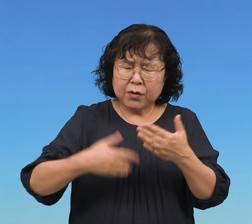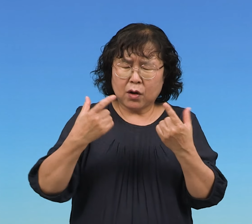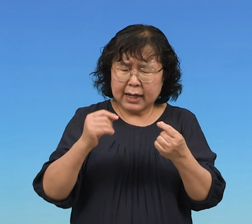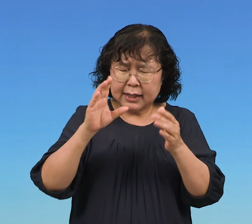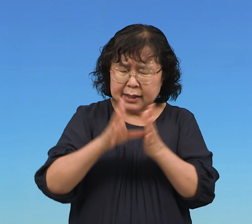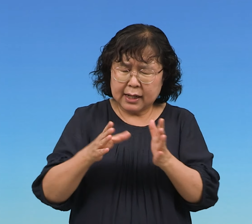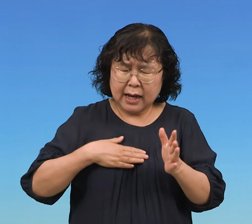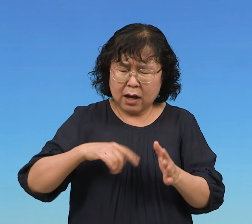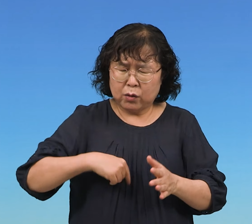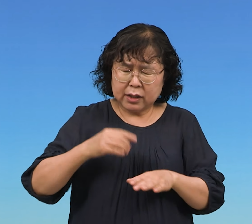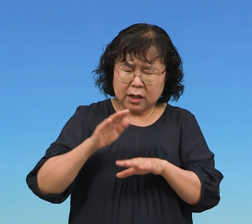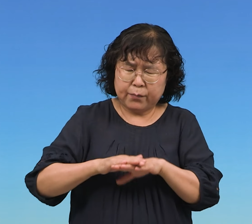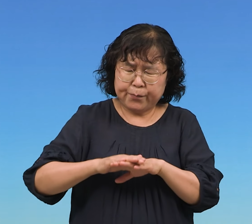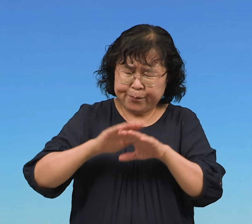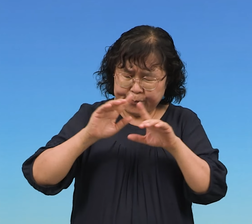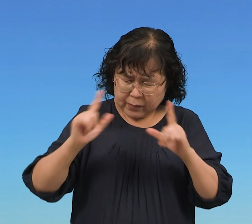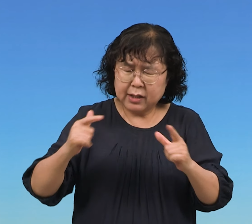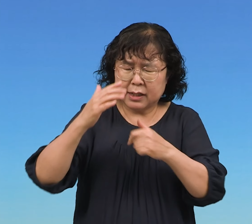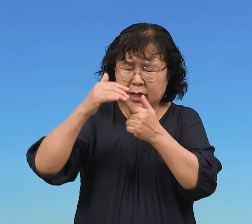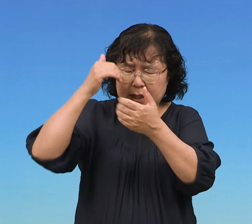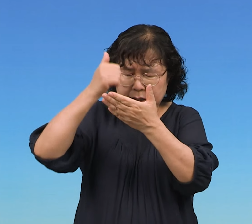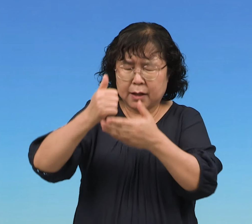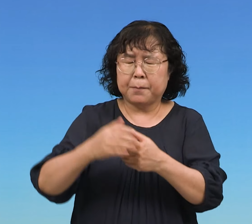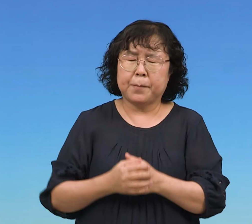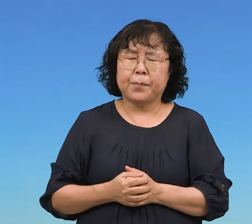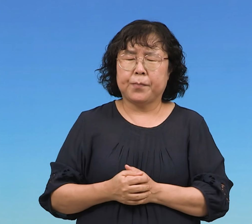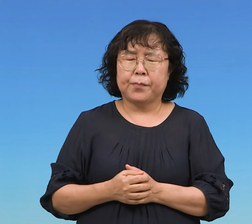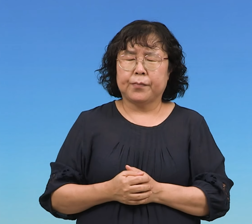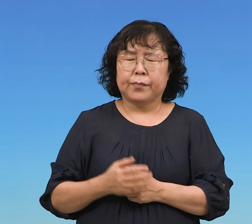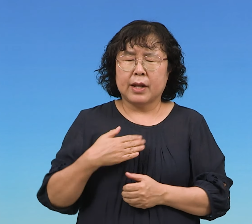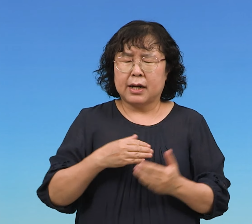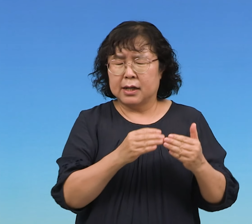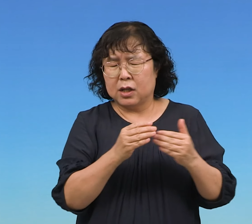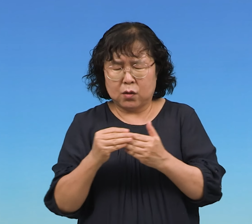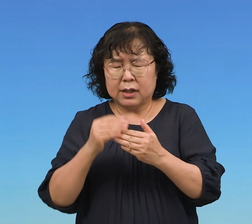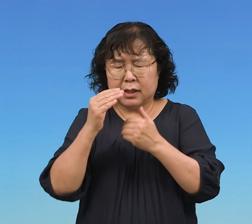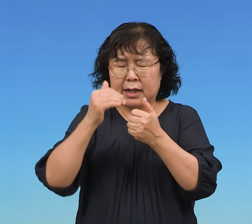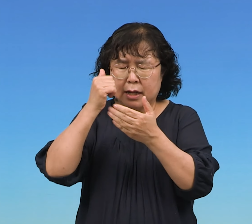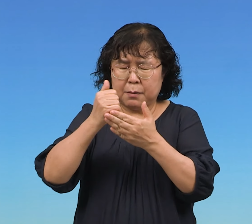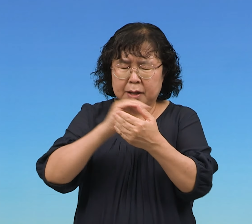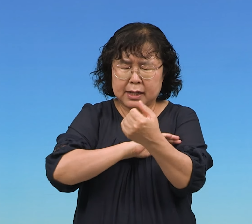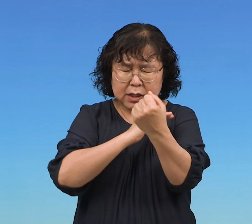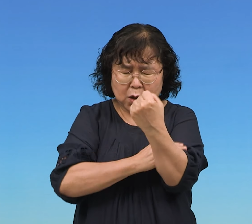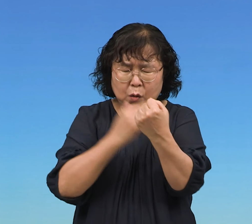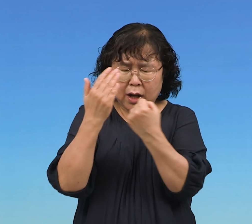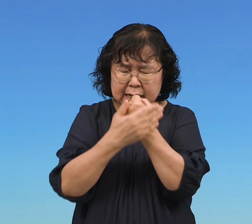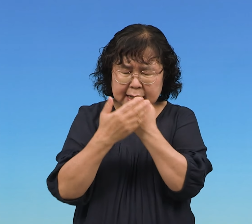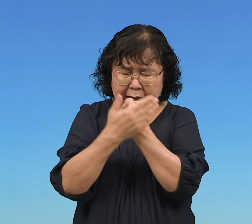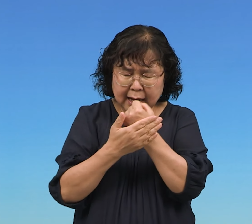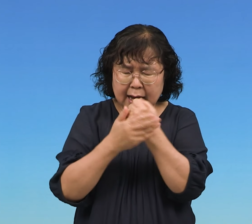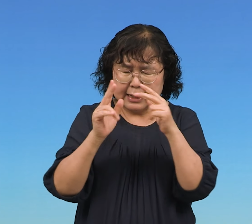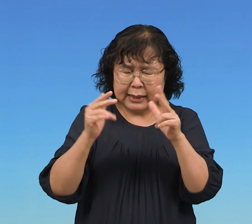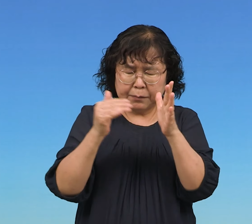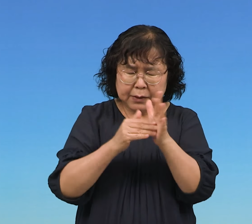내 손잡아 아버지 이끌어 주시는 그 하나님, 우리 앞에 행하신 하나님의 능력과 은혜가 지금까지